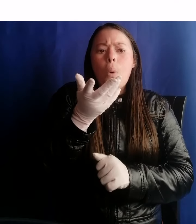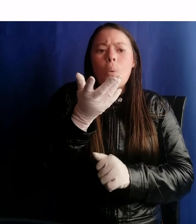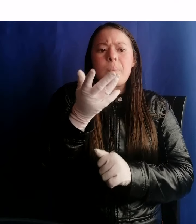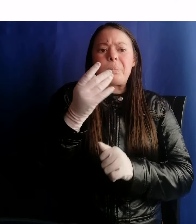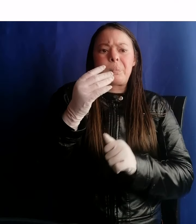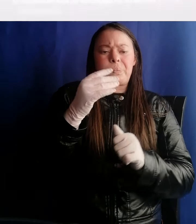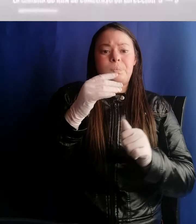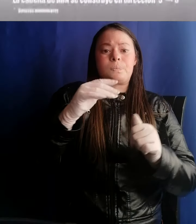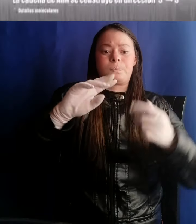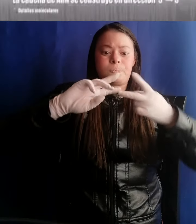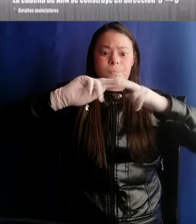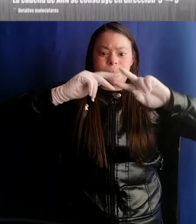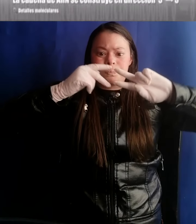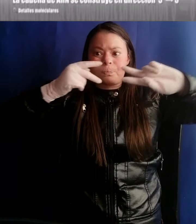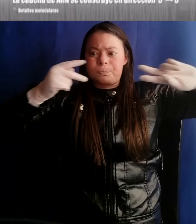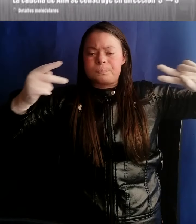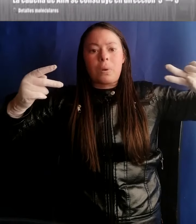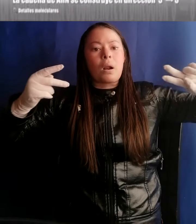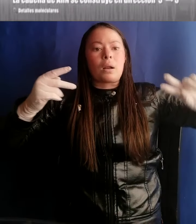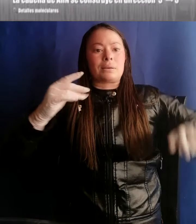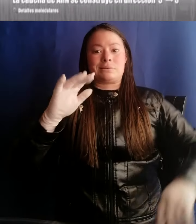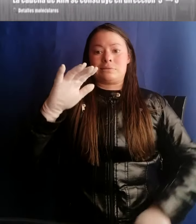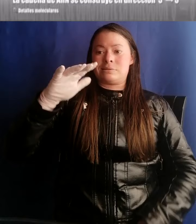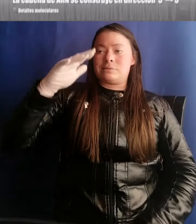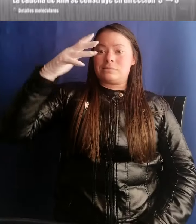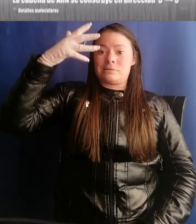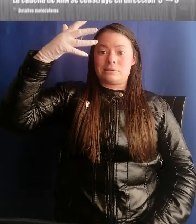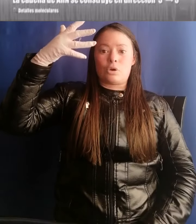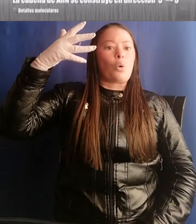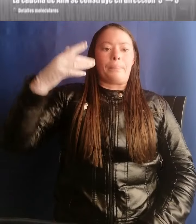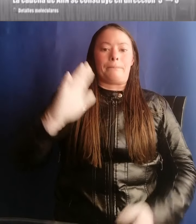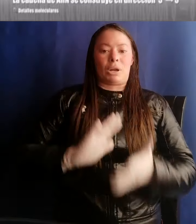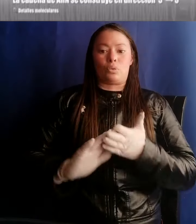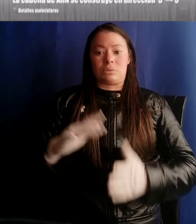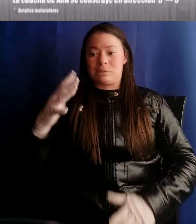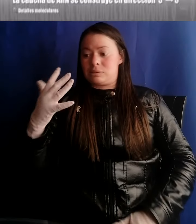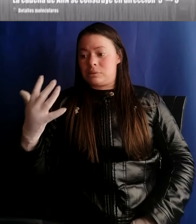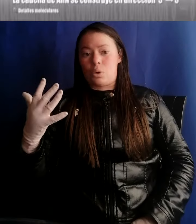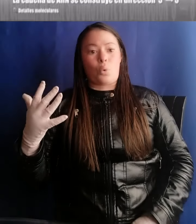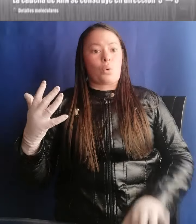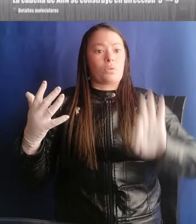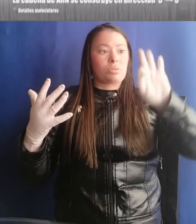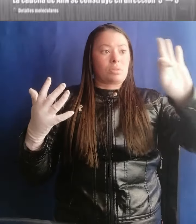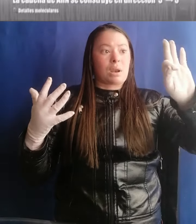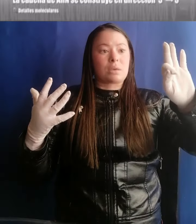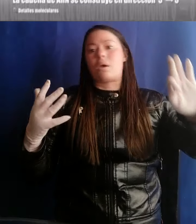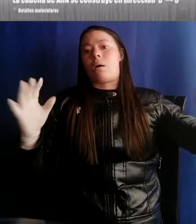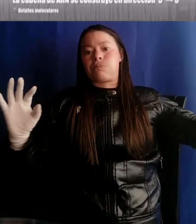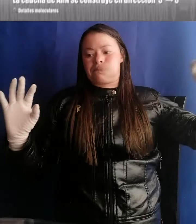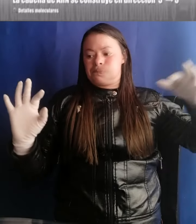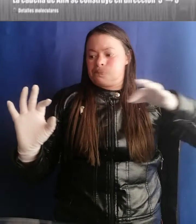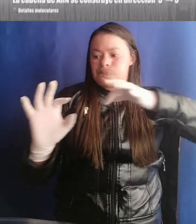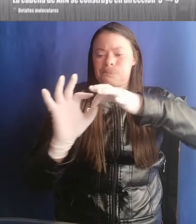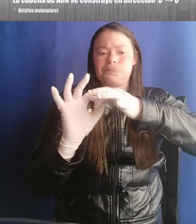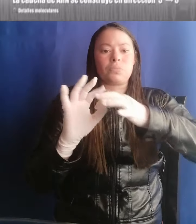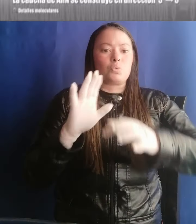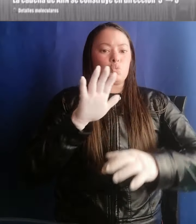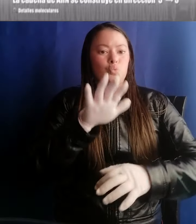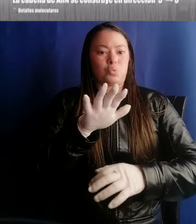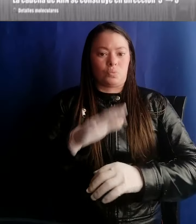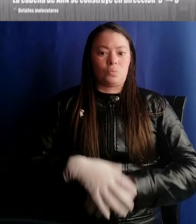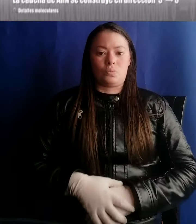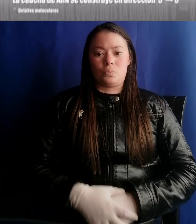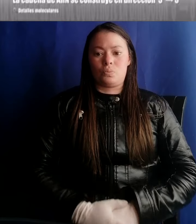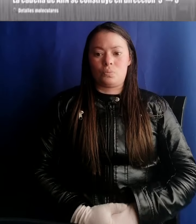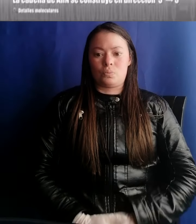la cadena única de ARN en sentido inverso a la del molde, es decir, en una dirección de 5' a 3', dado